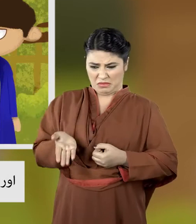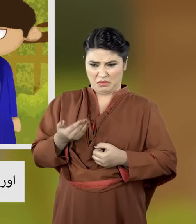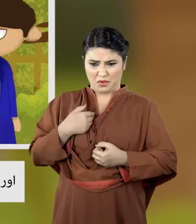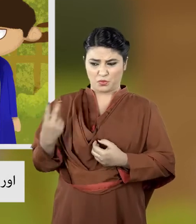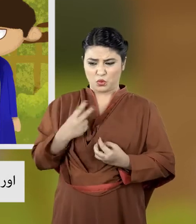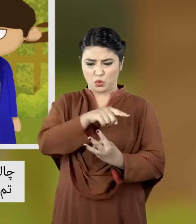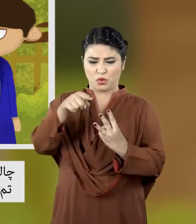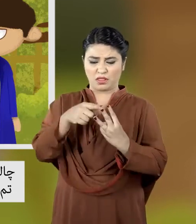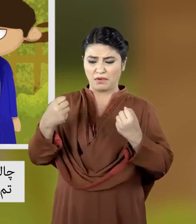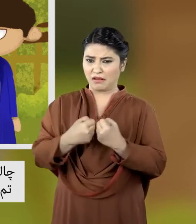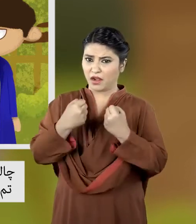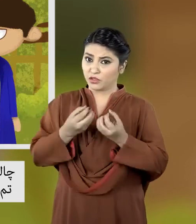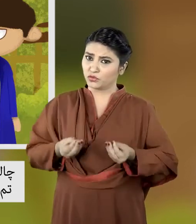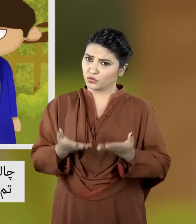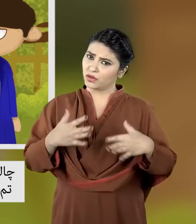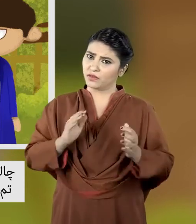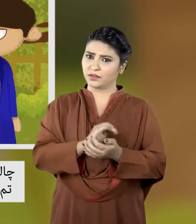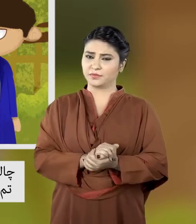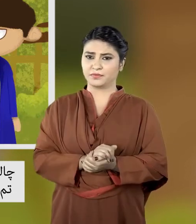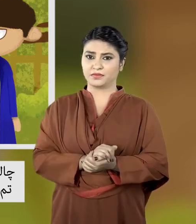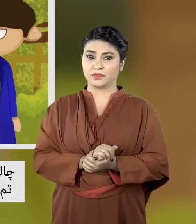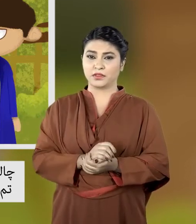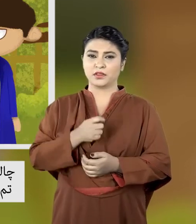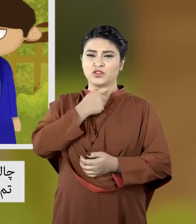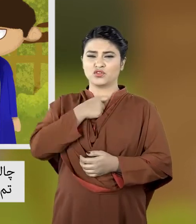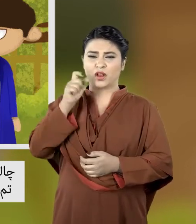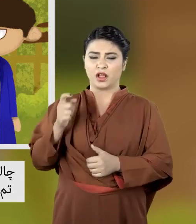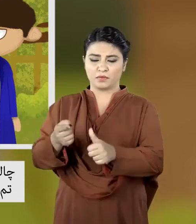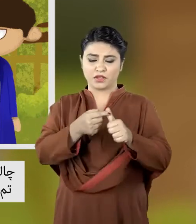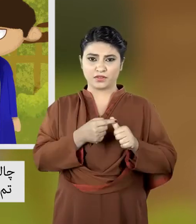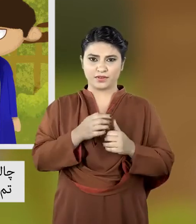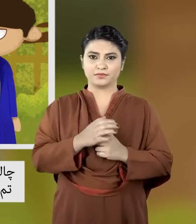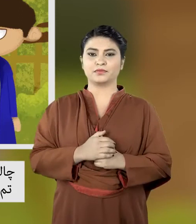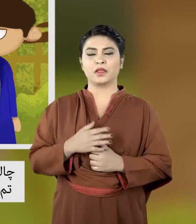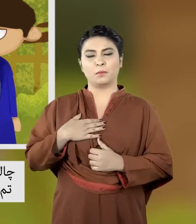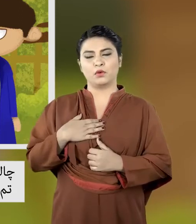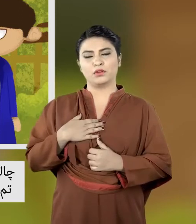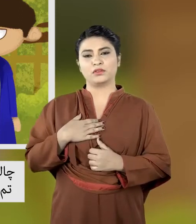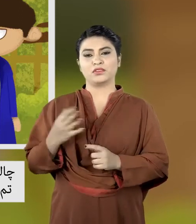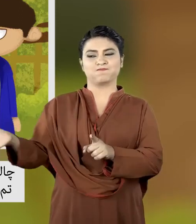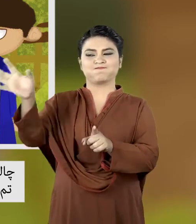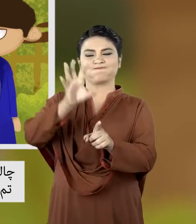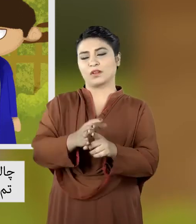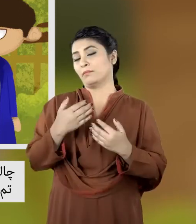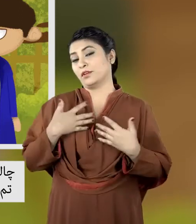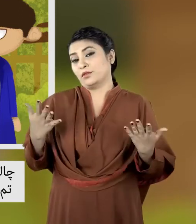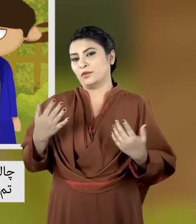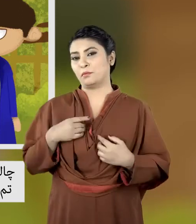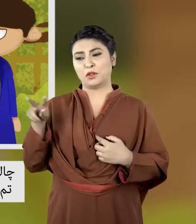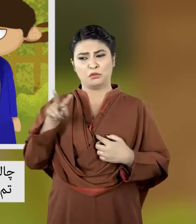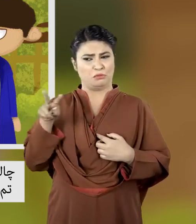دیا۔ چال باز نے جواب دیا، مجھے الزام مت دو، میں نے تم دونوں کو آپس میں نہیں